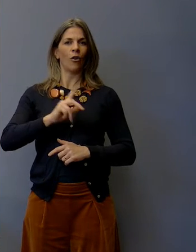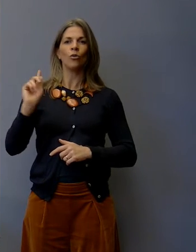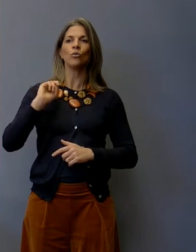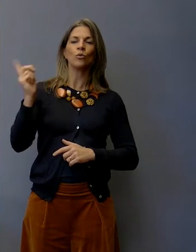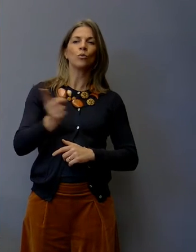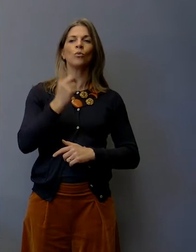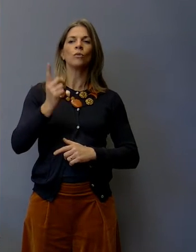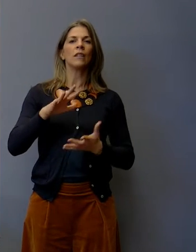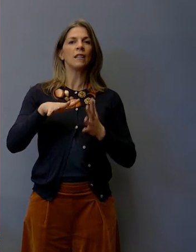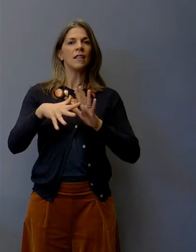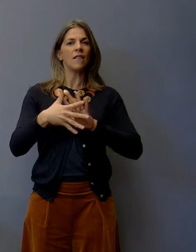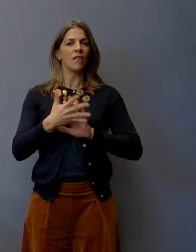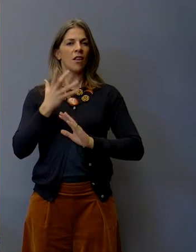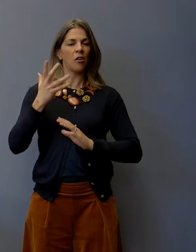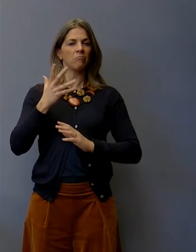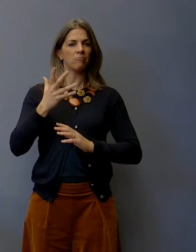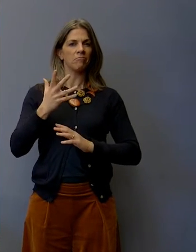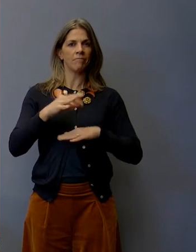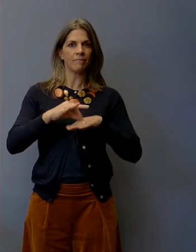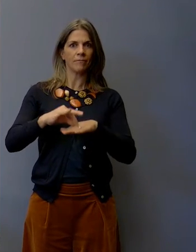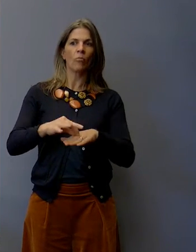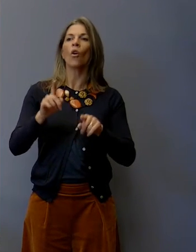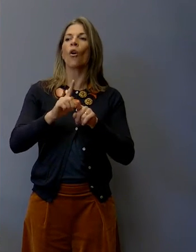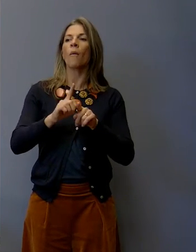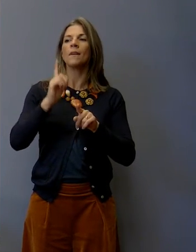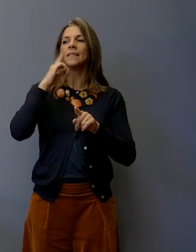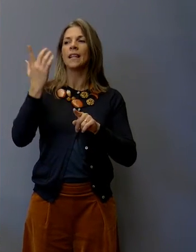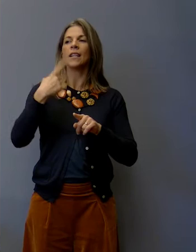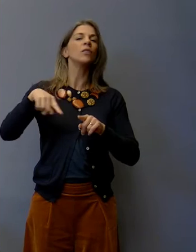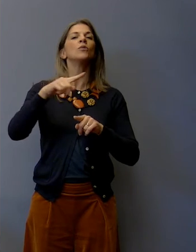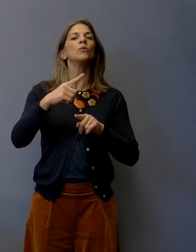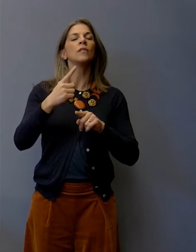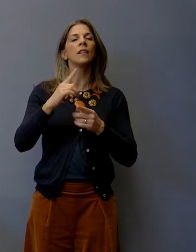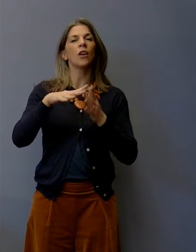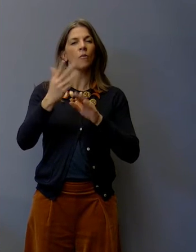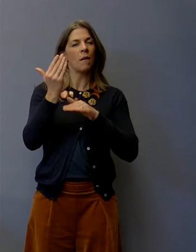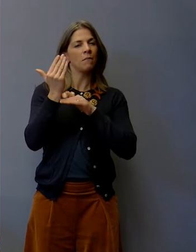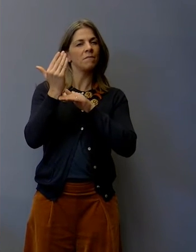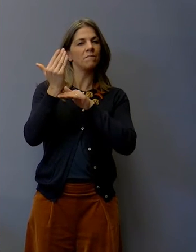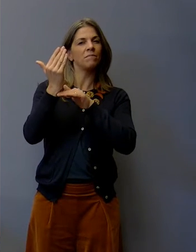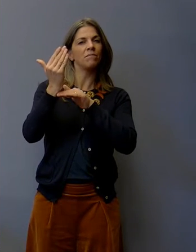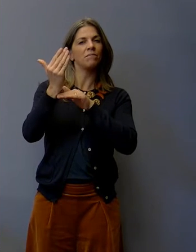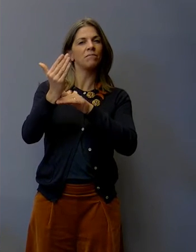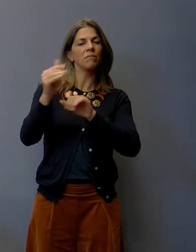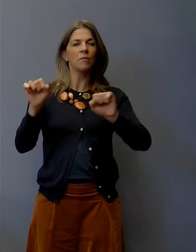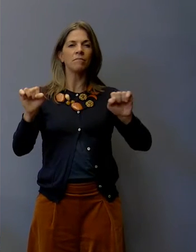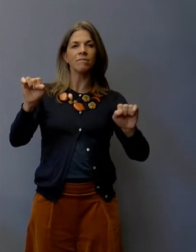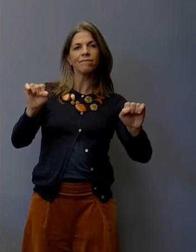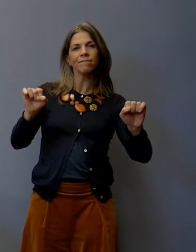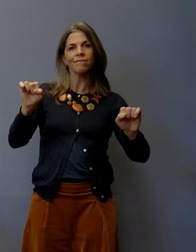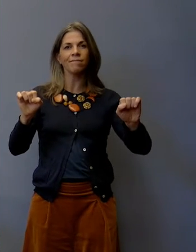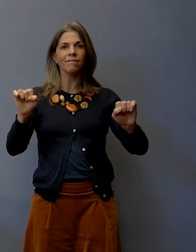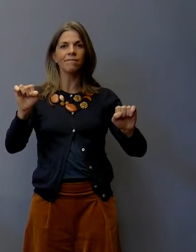per un giorno come se tutti avessimo la barca a vela ed invece ci risveglieremo ci risveglieremo con il centro scorre storico